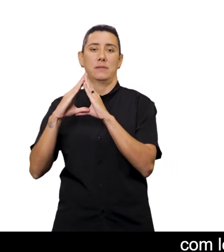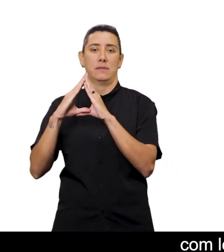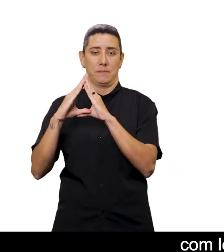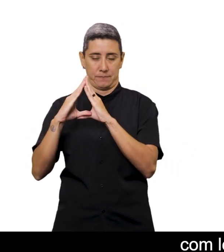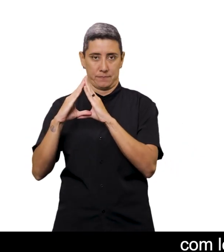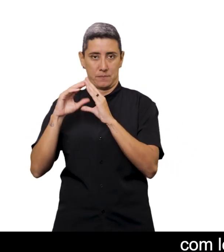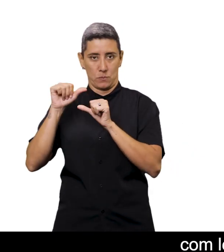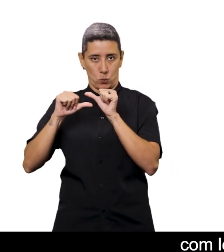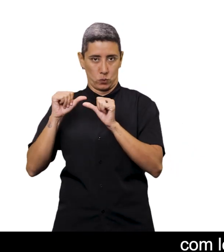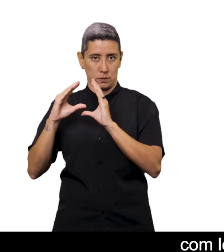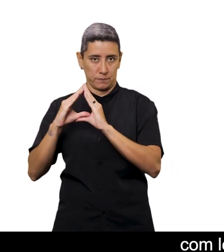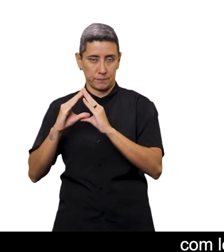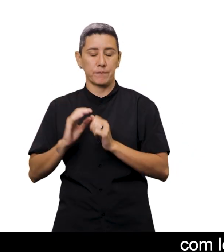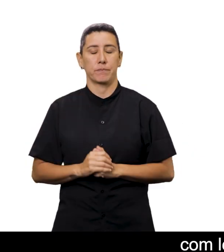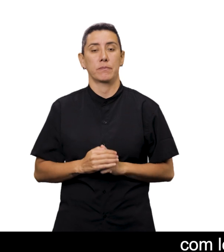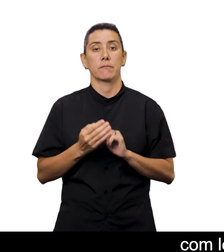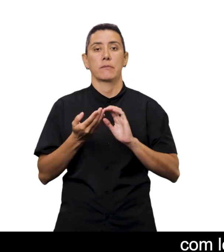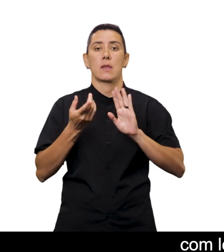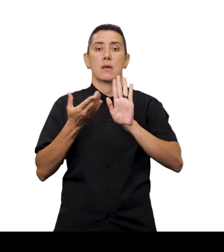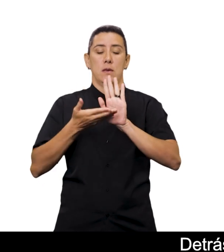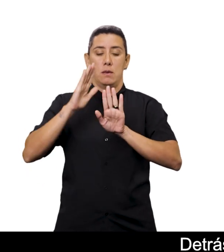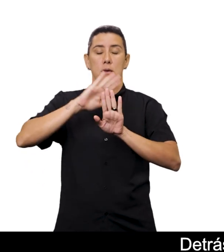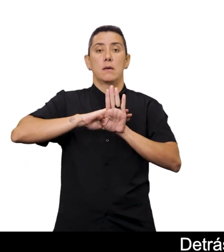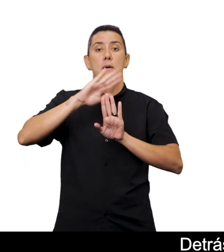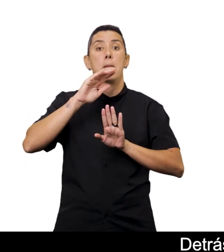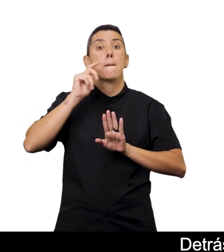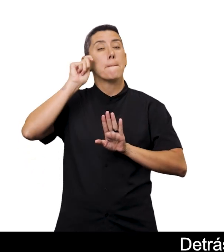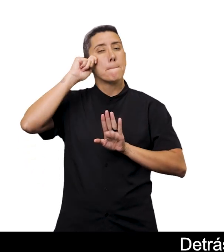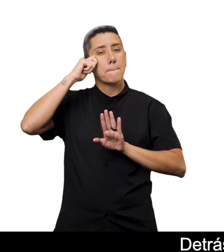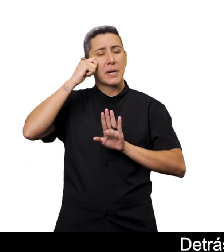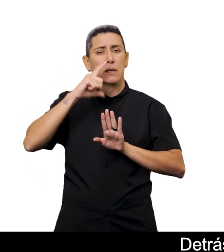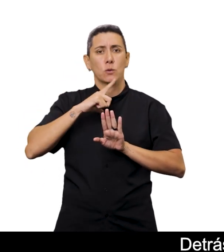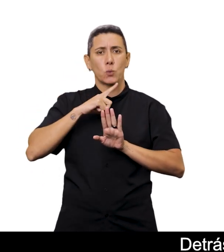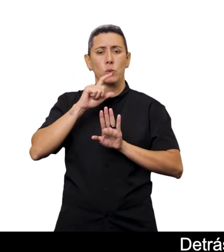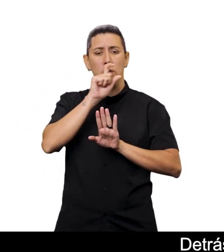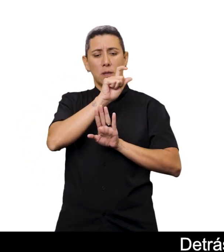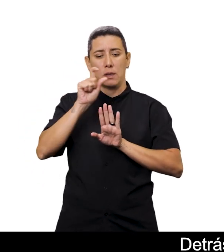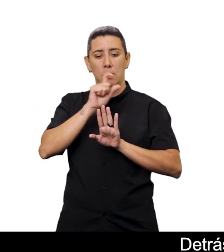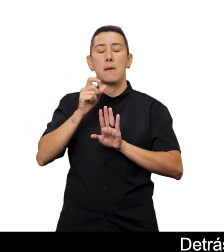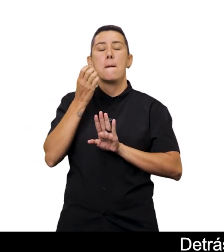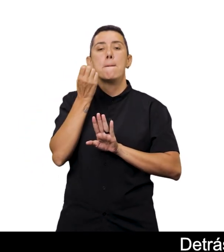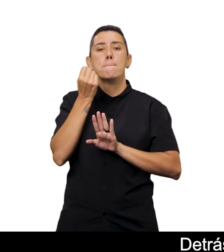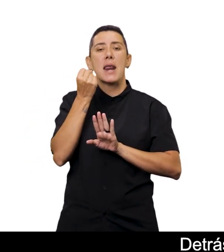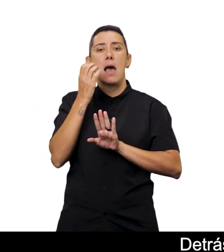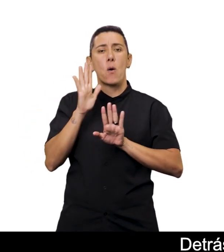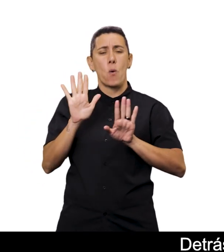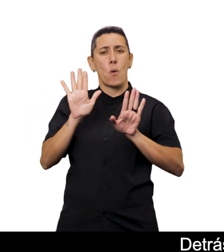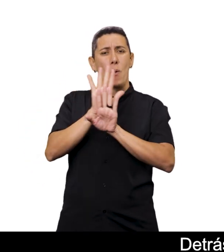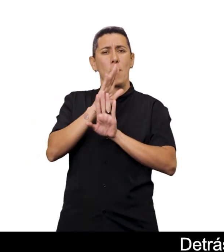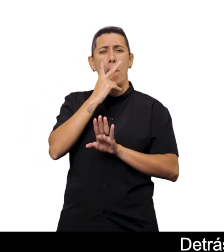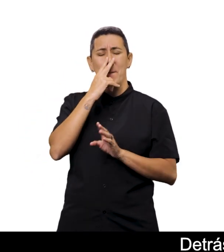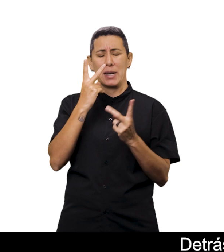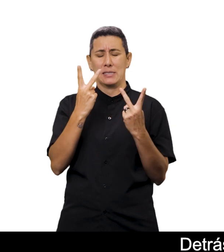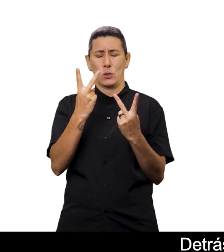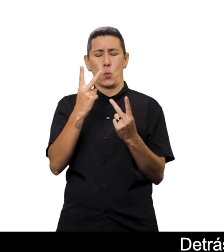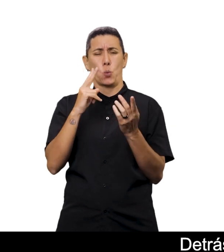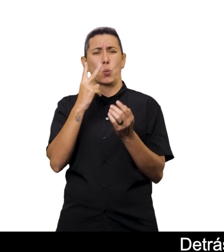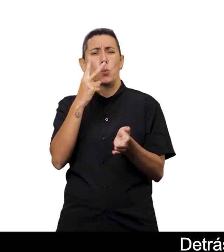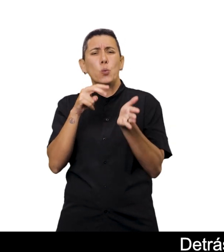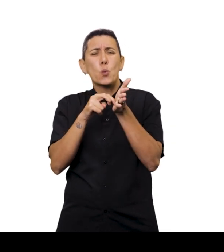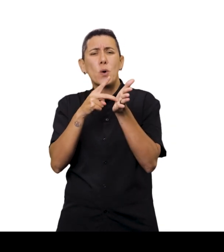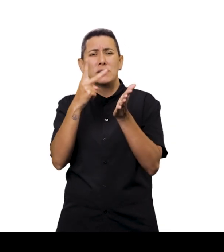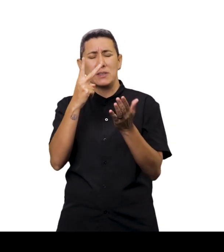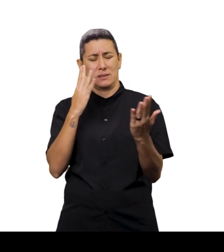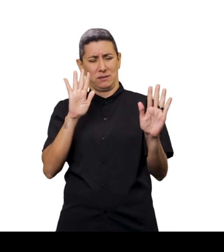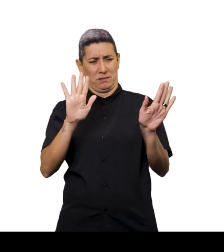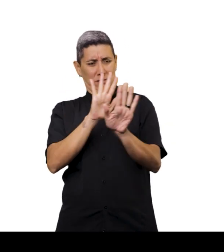sendo o A substituído por um triângulo. De trás da frase escrita em preto, há a mesma frase escrita em